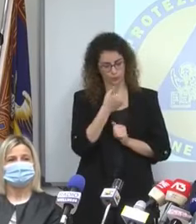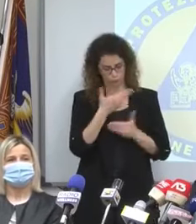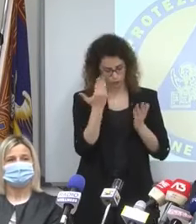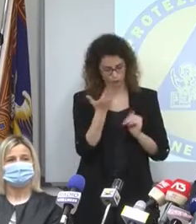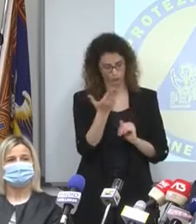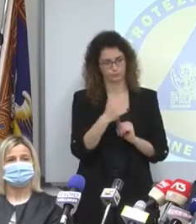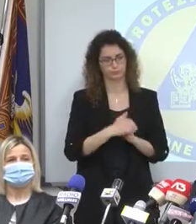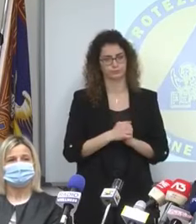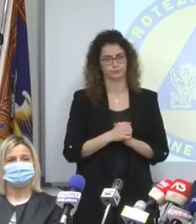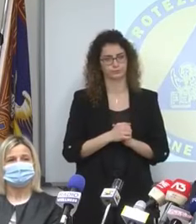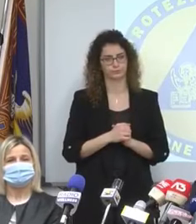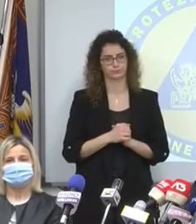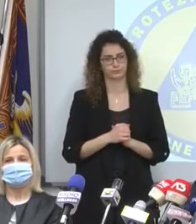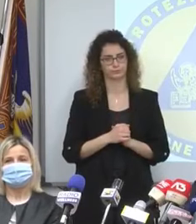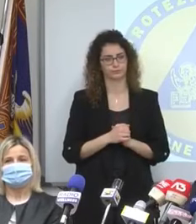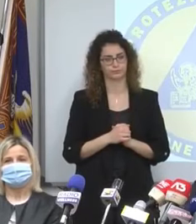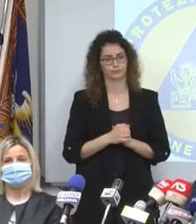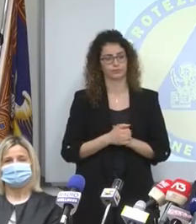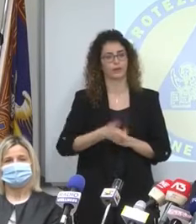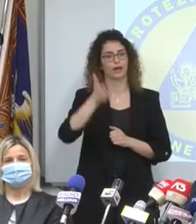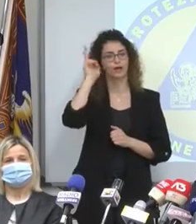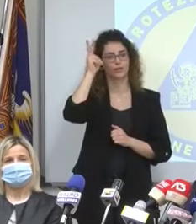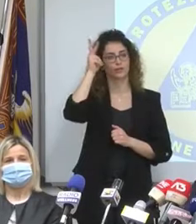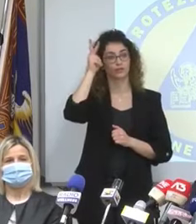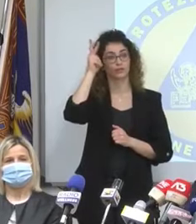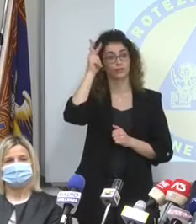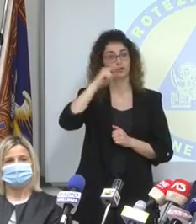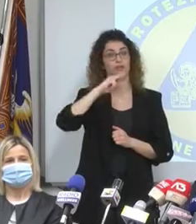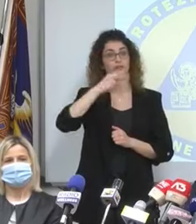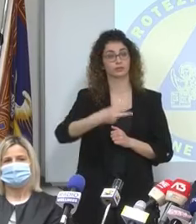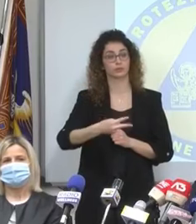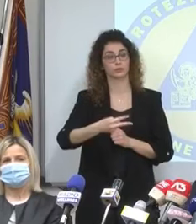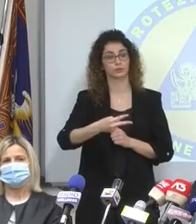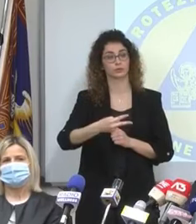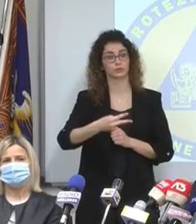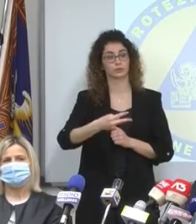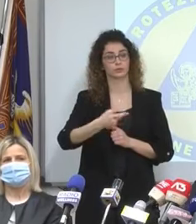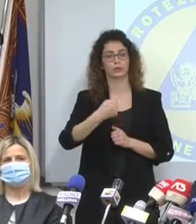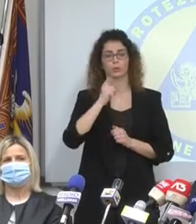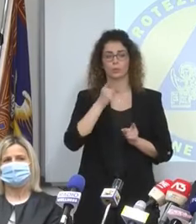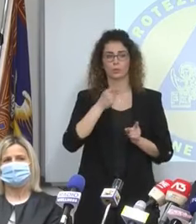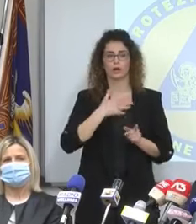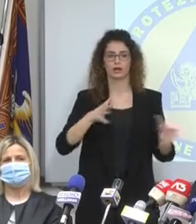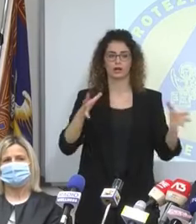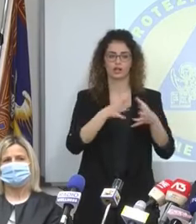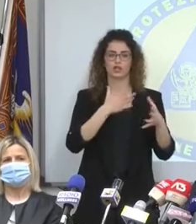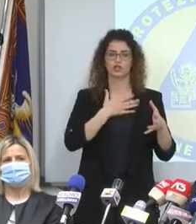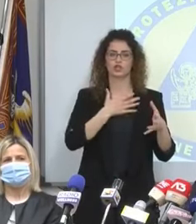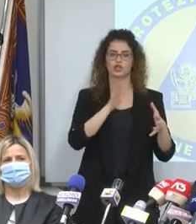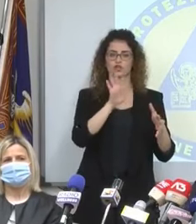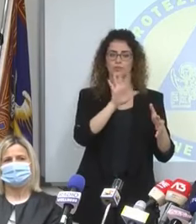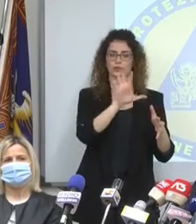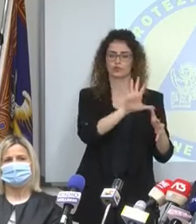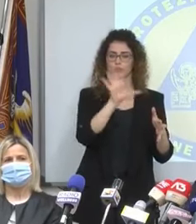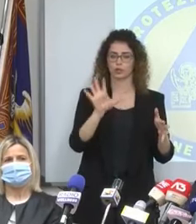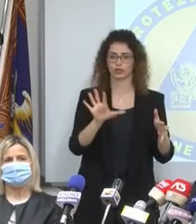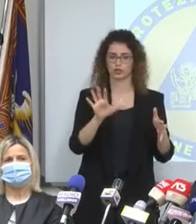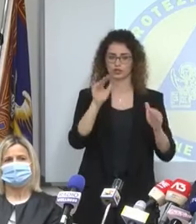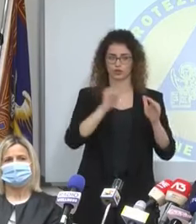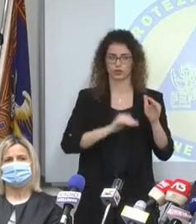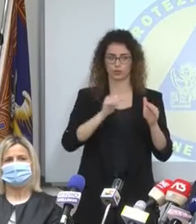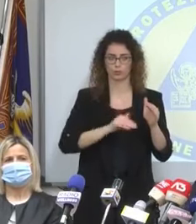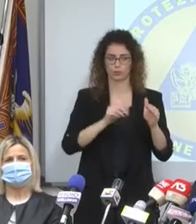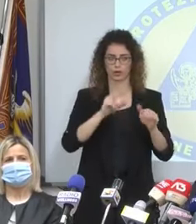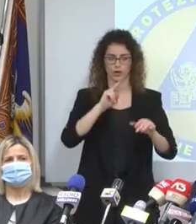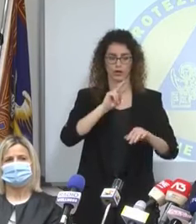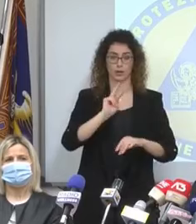Buongiorno. In Francia, la Francia ha disposto che appunto gli under 55 che abbiamo fatto la prima dose di vaccino con AstraZeneca possono fare